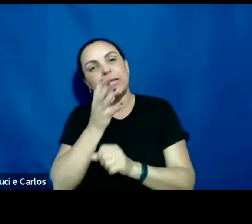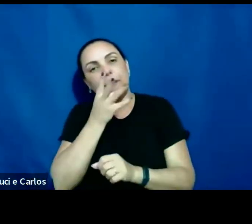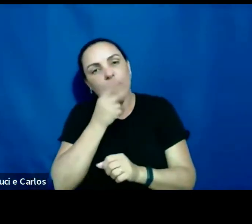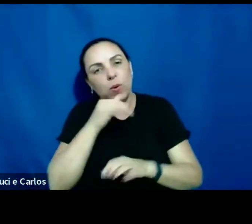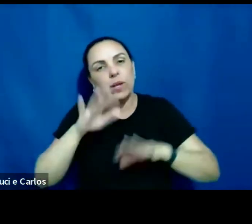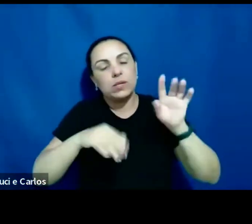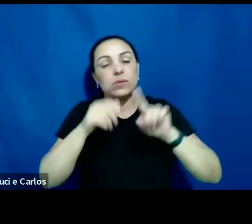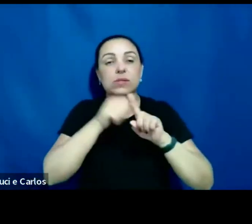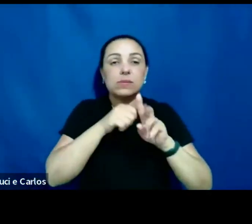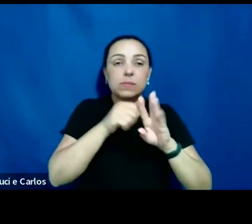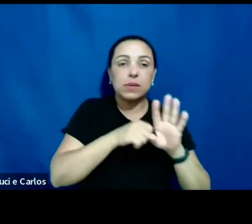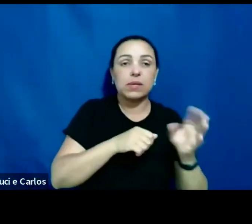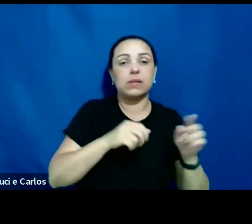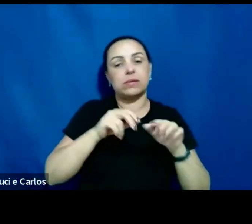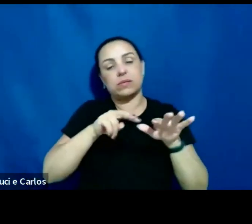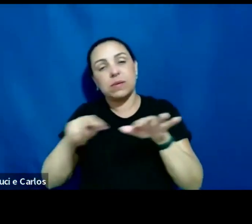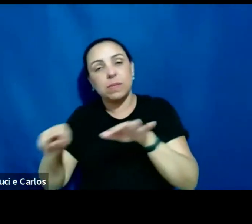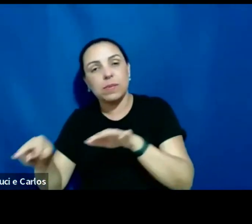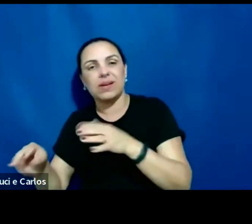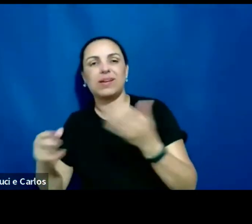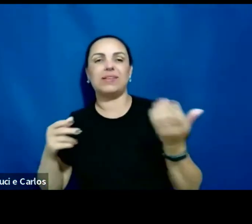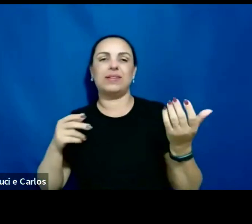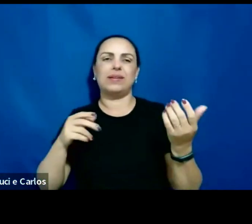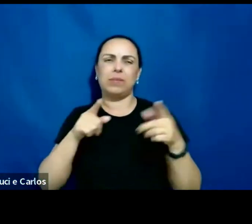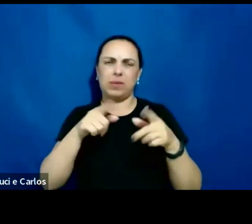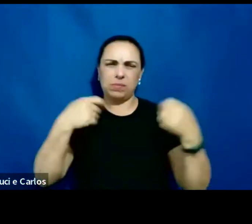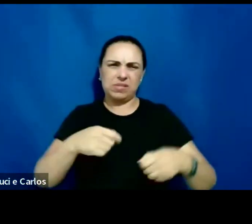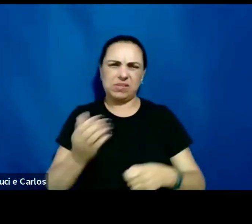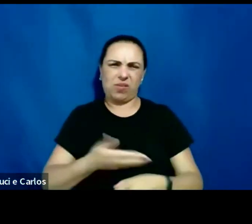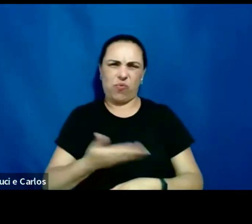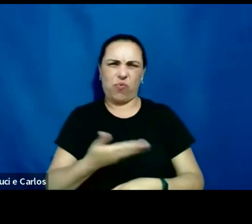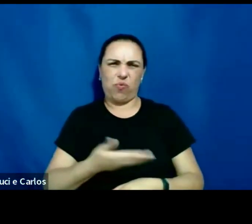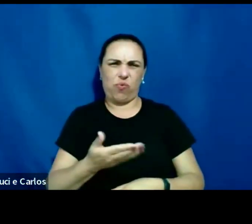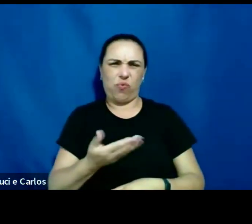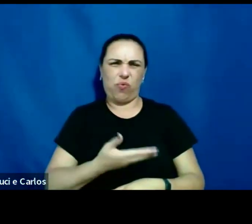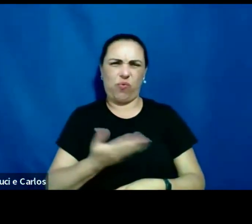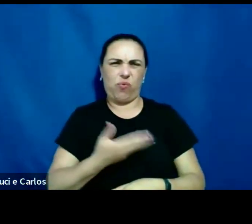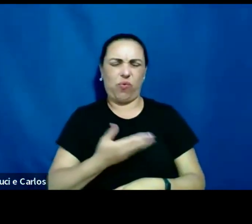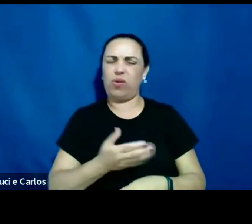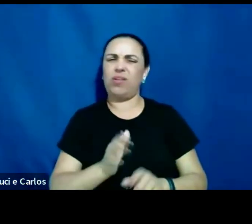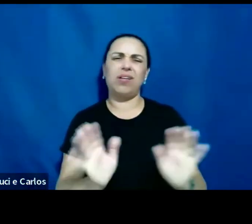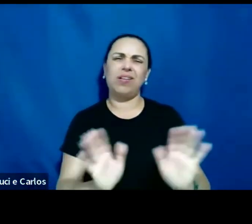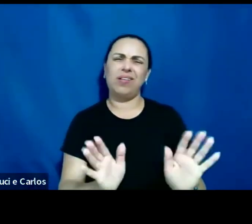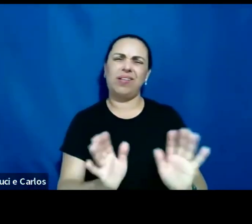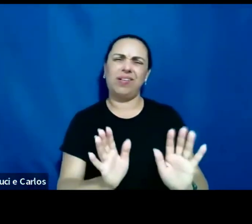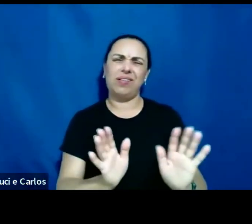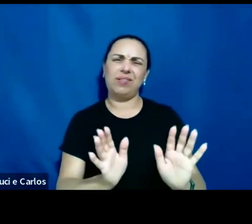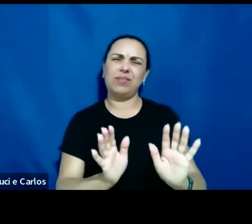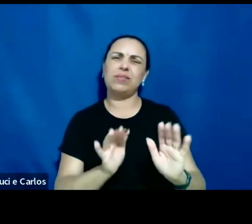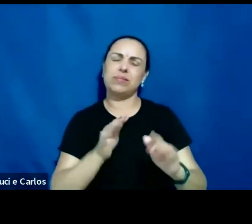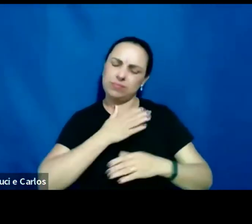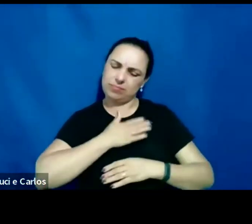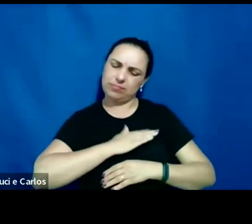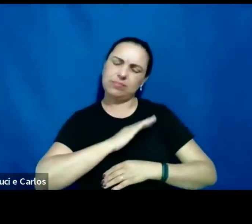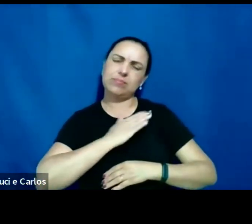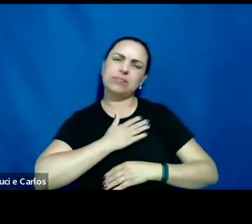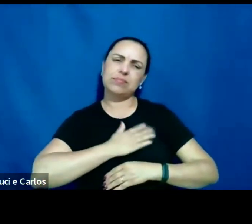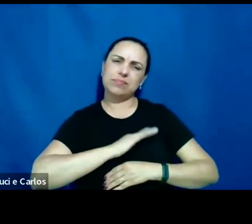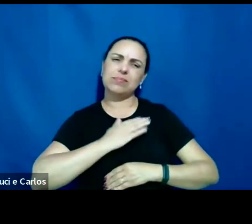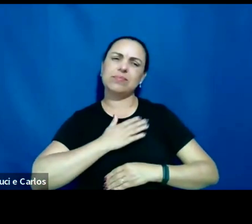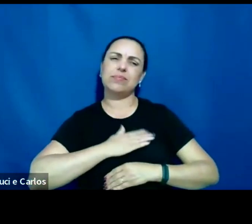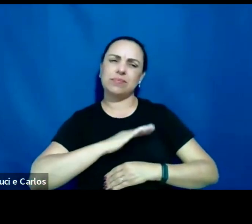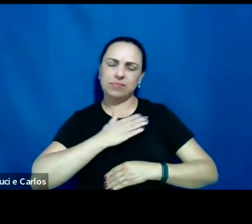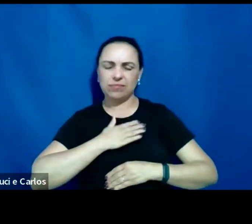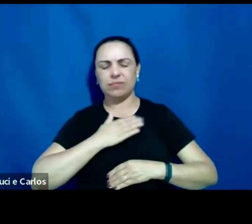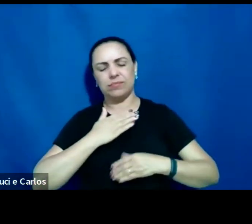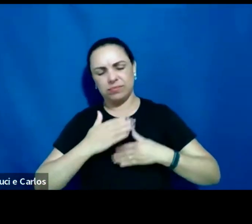tá aqui não é para correr uma corrida de 100 metros. Vamos ver quem chega primeiro. Não. A gente tá aqui para correr uma